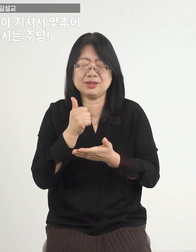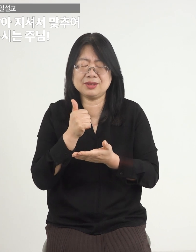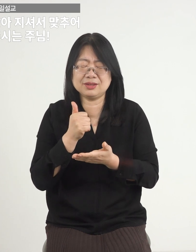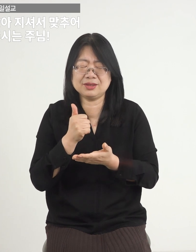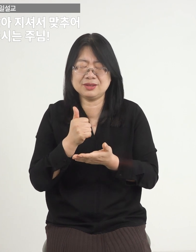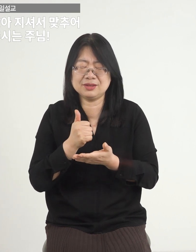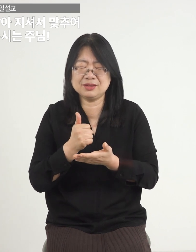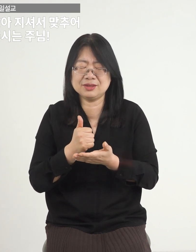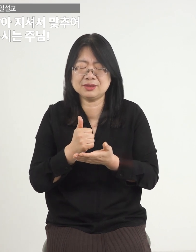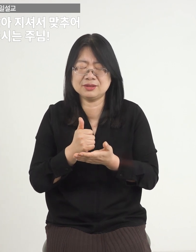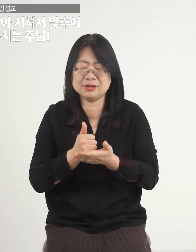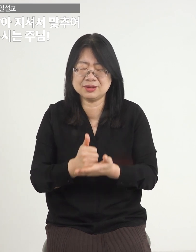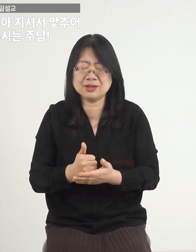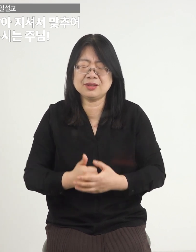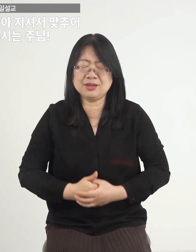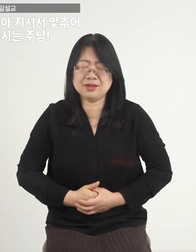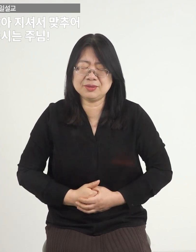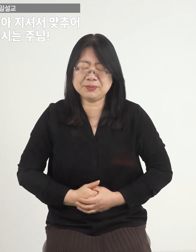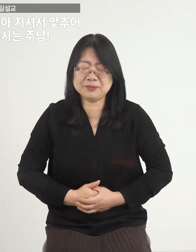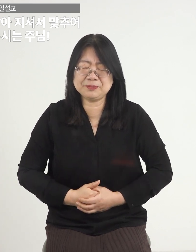하나님이 그를